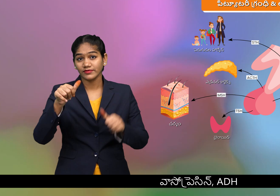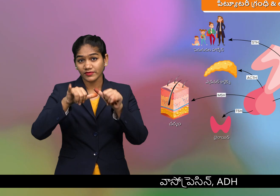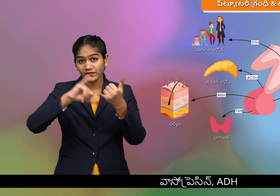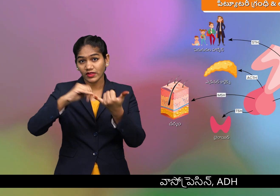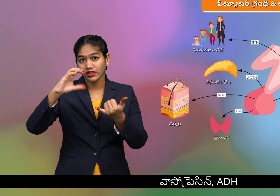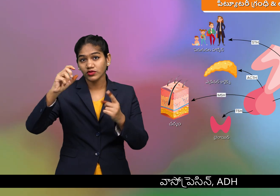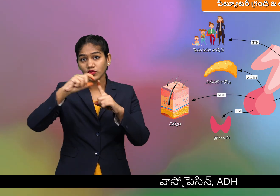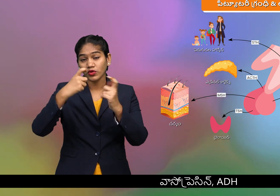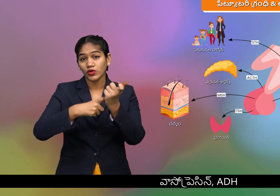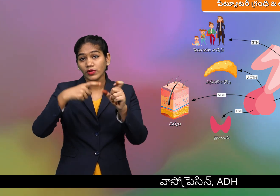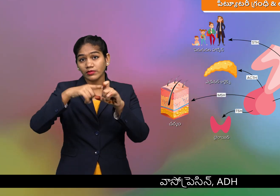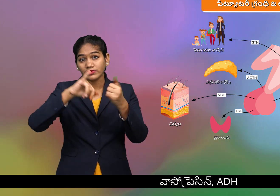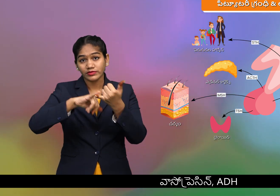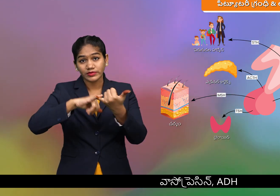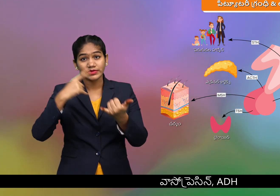వాసోప్రెసిన్ ADH